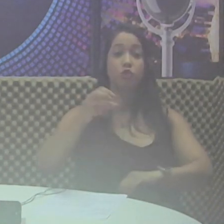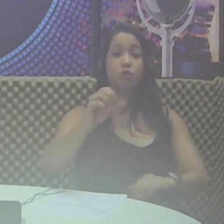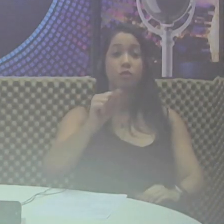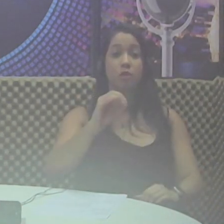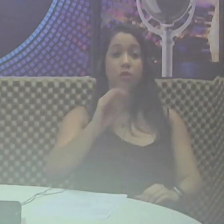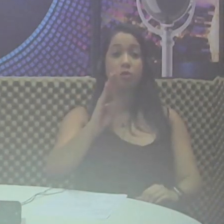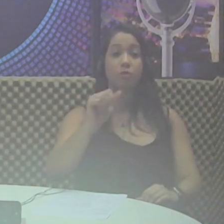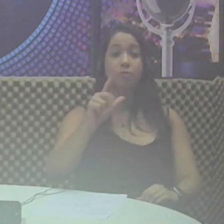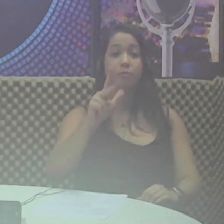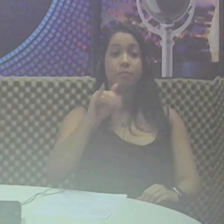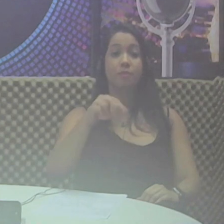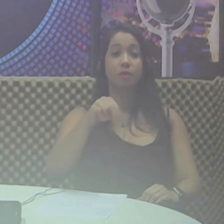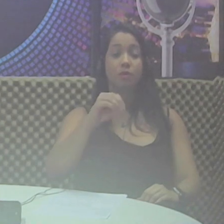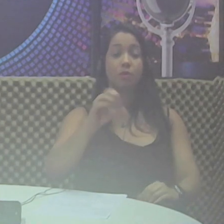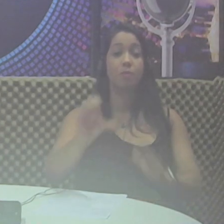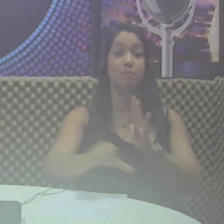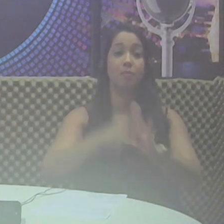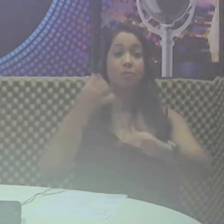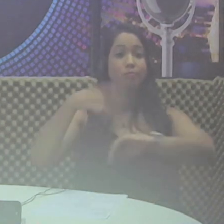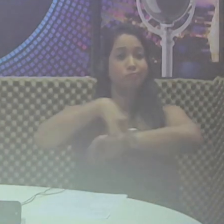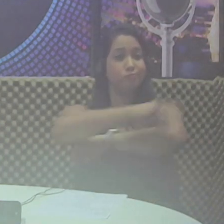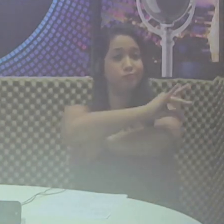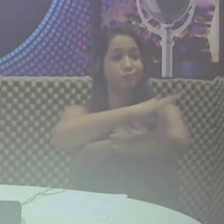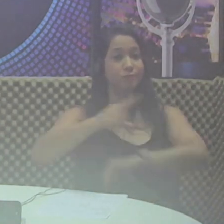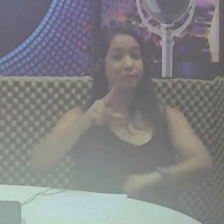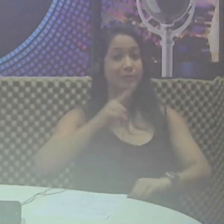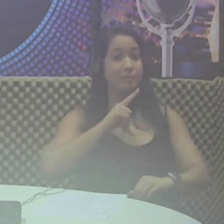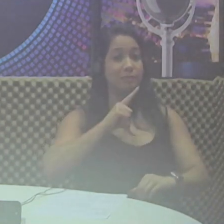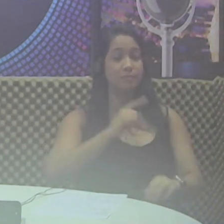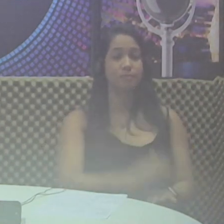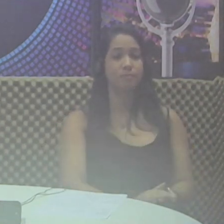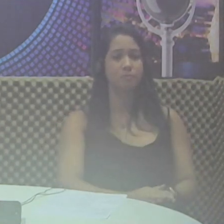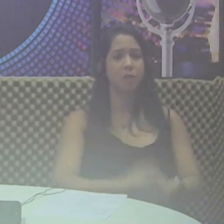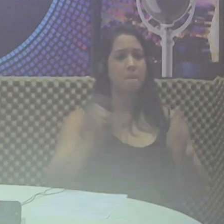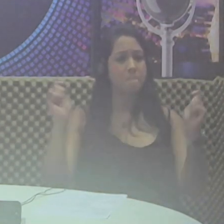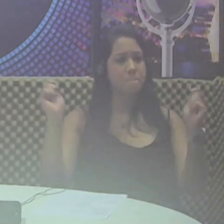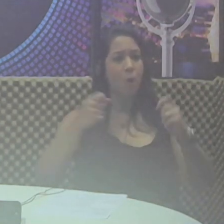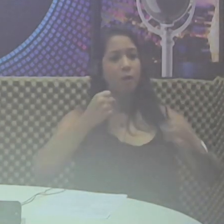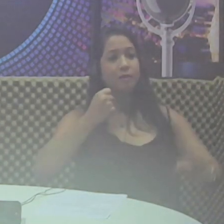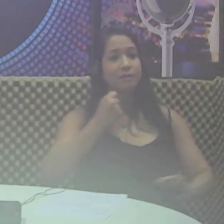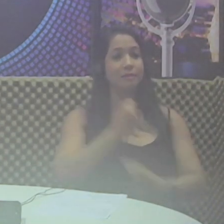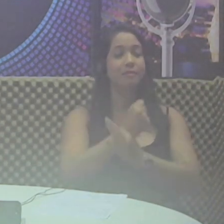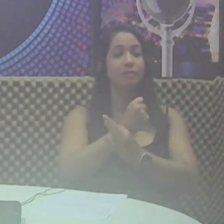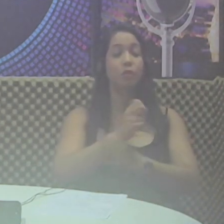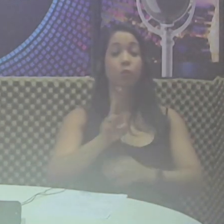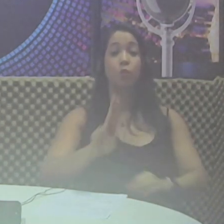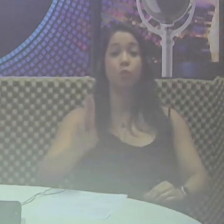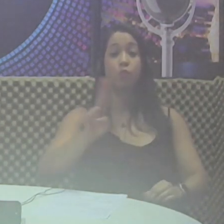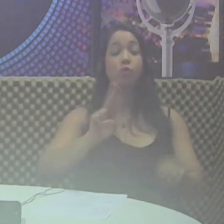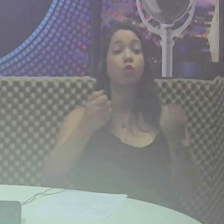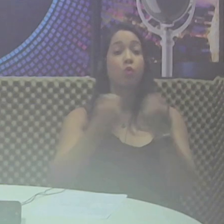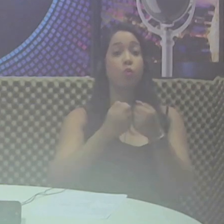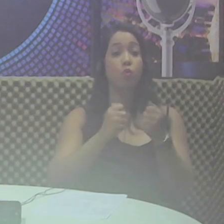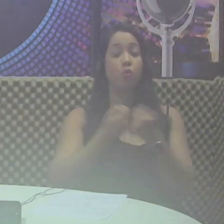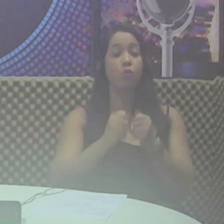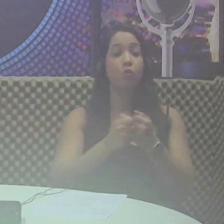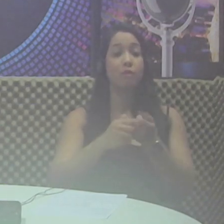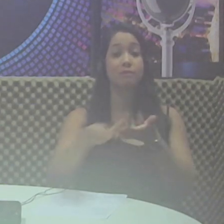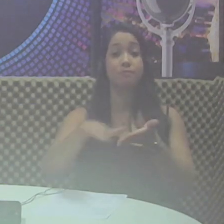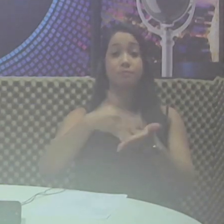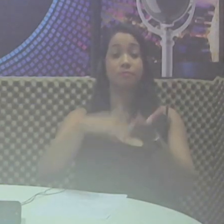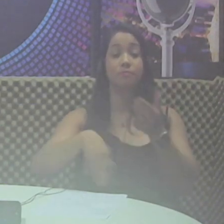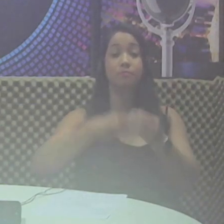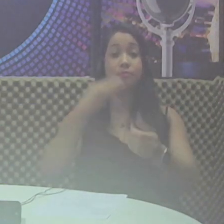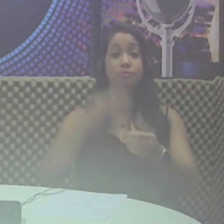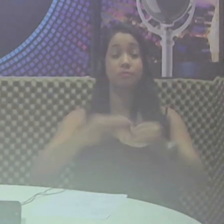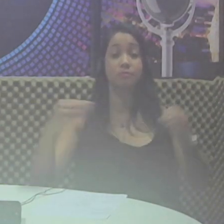a primeira a receber o recapeamento. Para garantir a segurança dos usuários do transporte público, a Secretaria